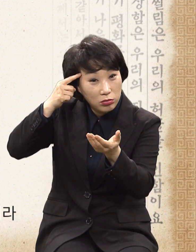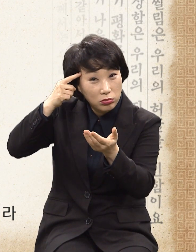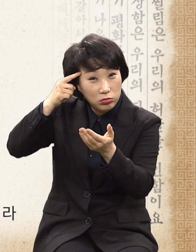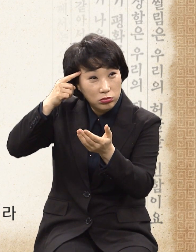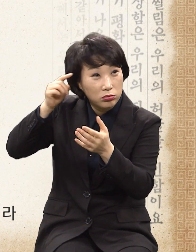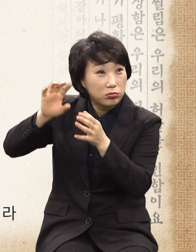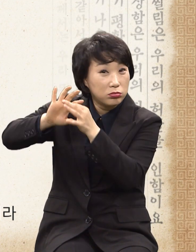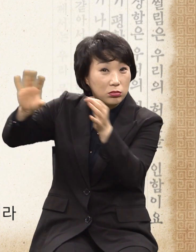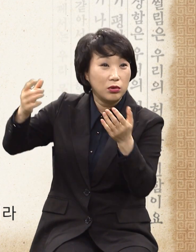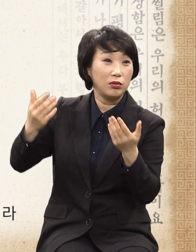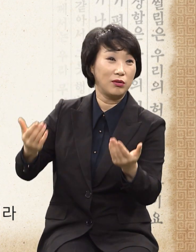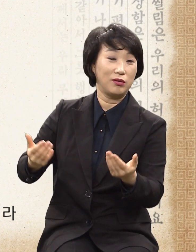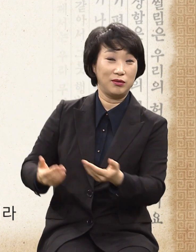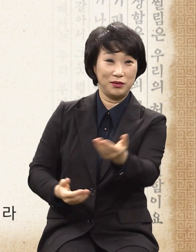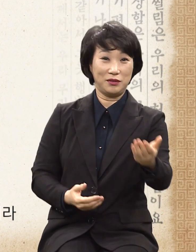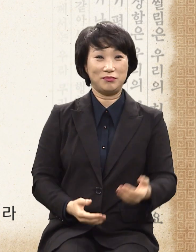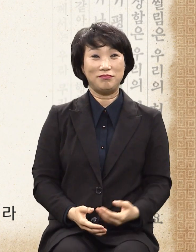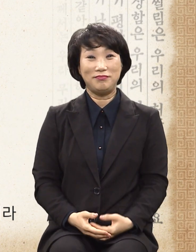응?